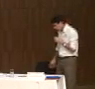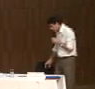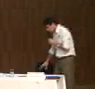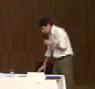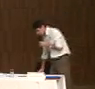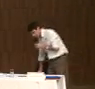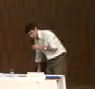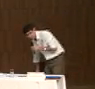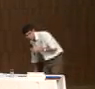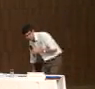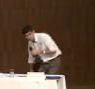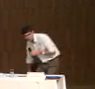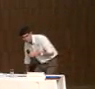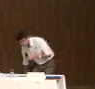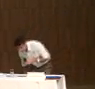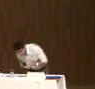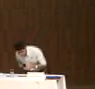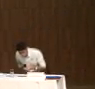docentes que estão aqui agora.